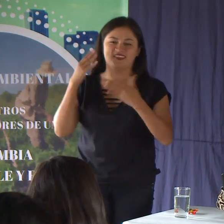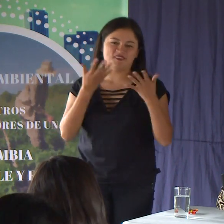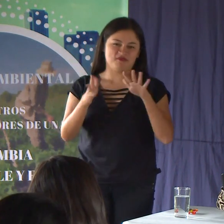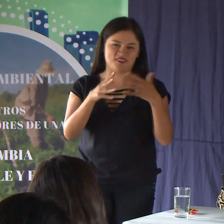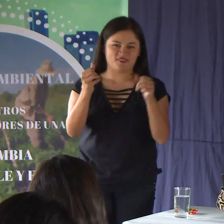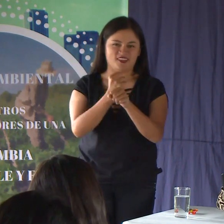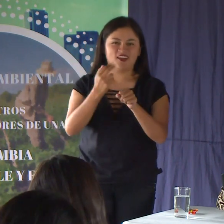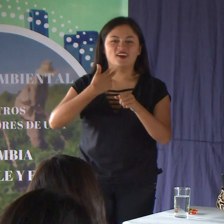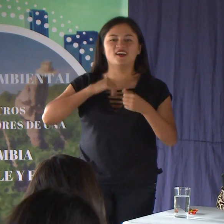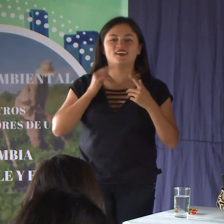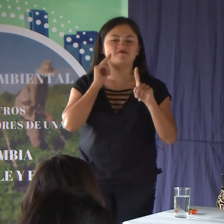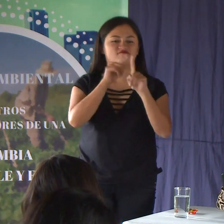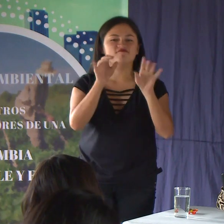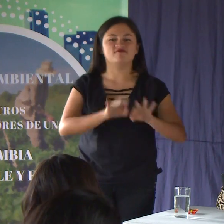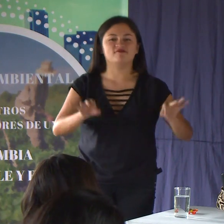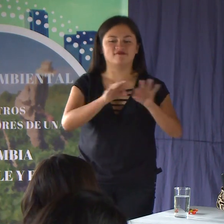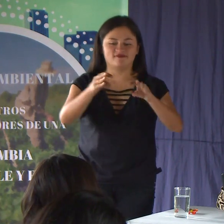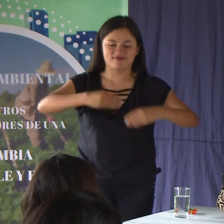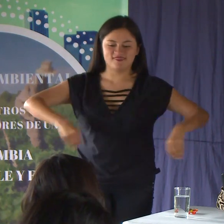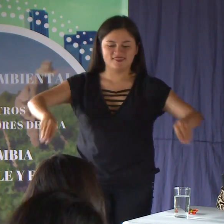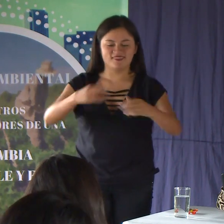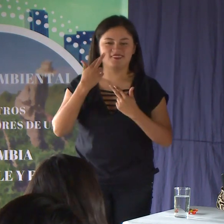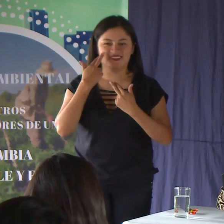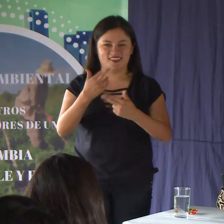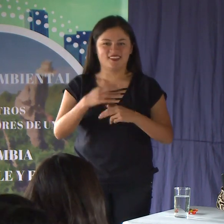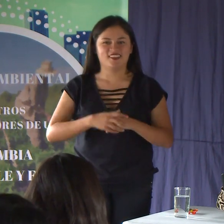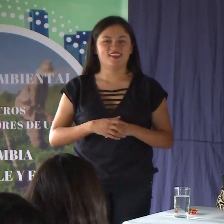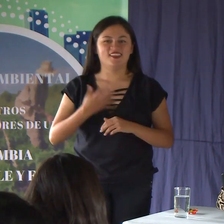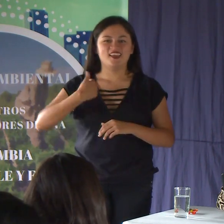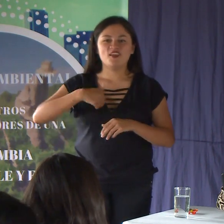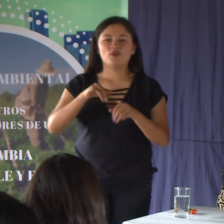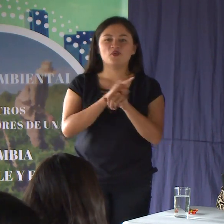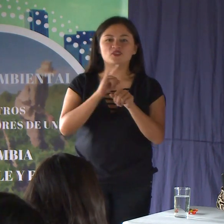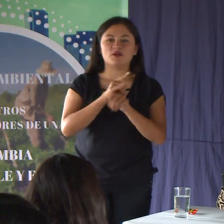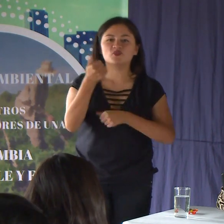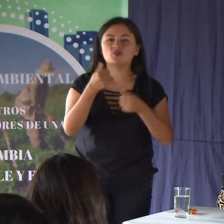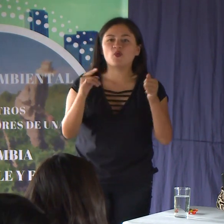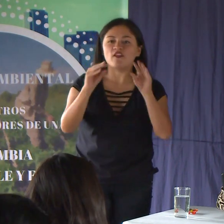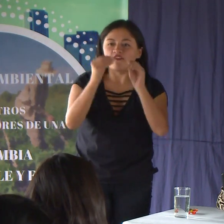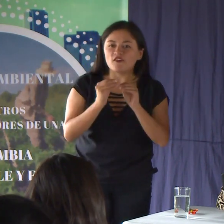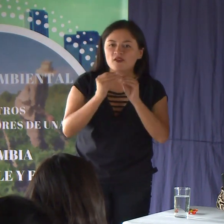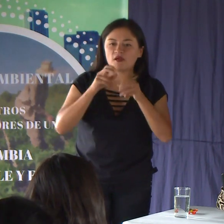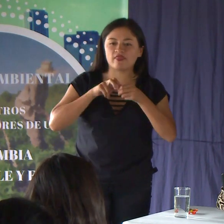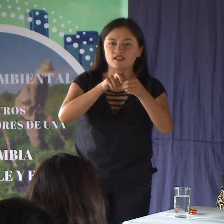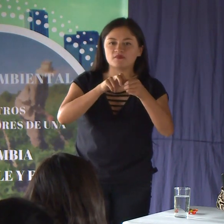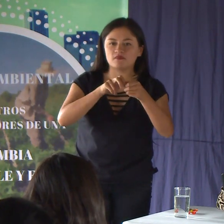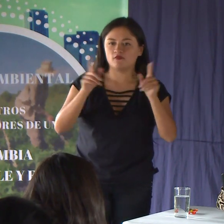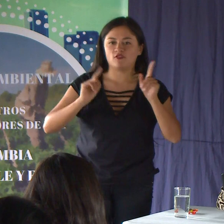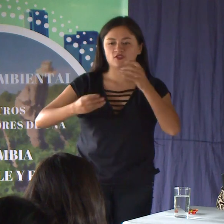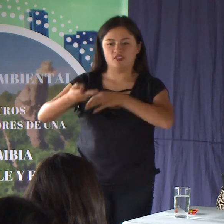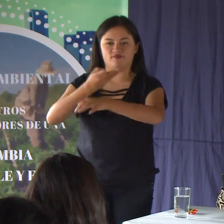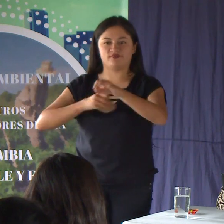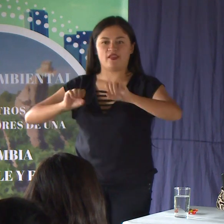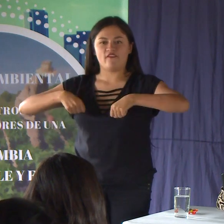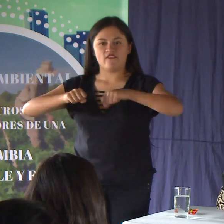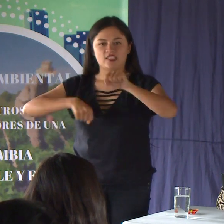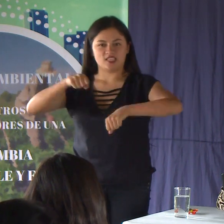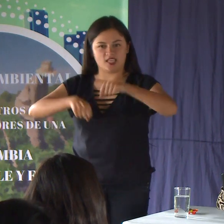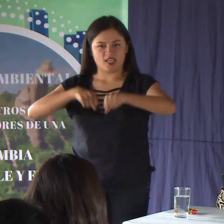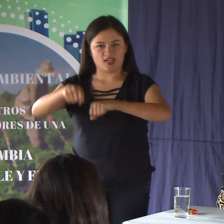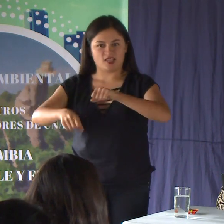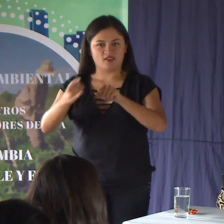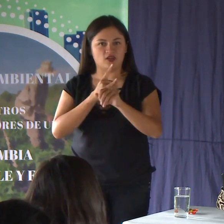pro del reconocimiento del territorio y utilizamos la bici como ese medio que nos permite llegar a diferentes territorios